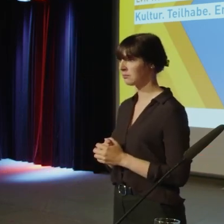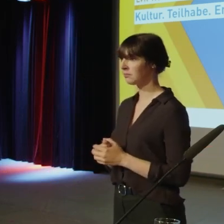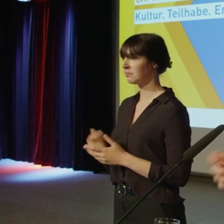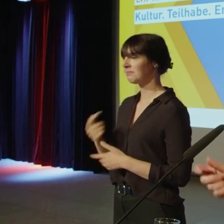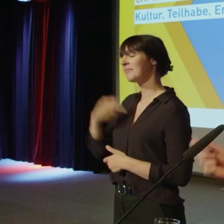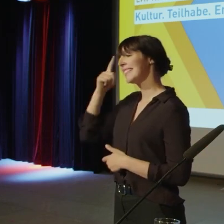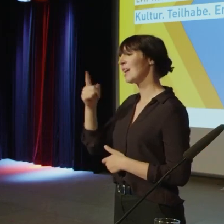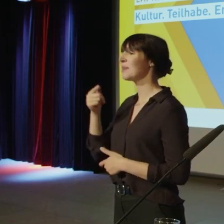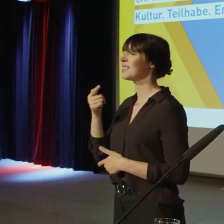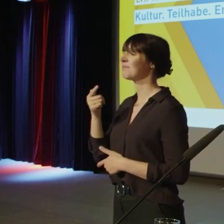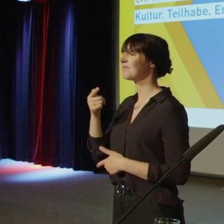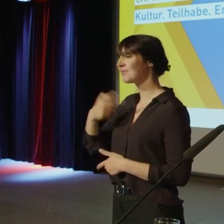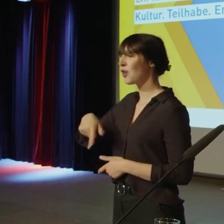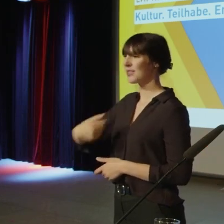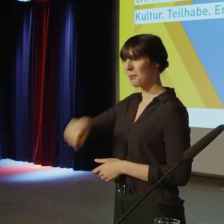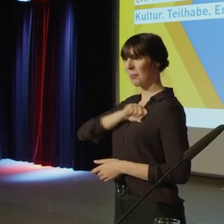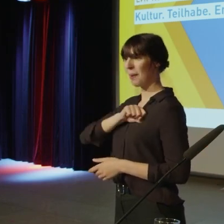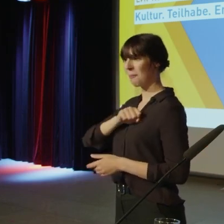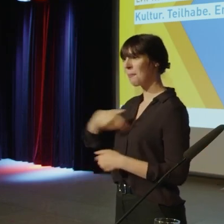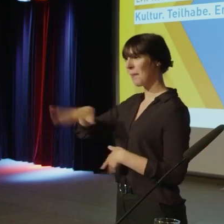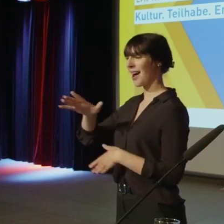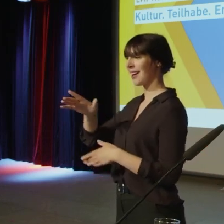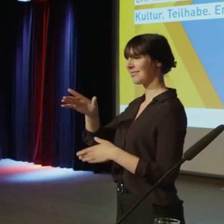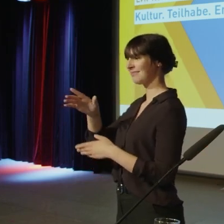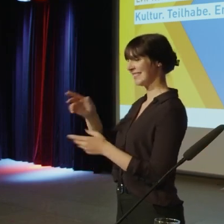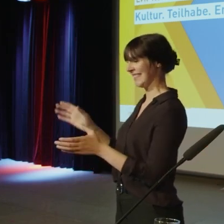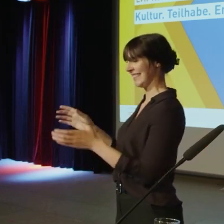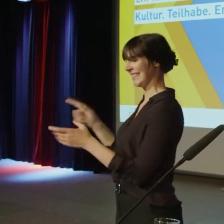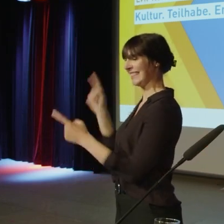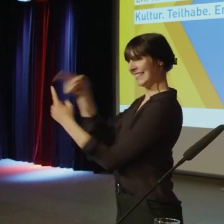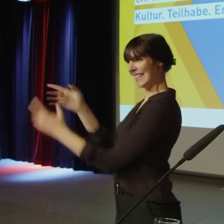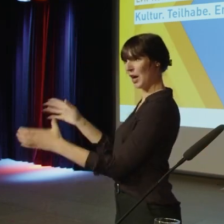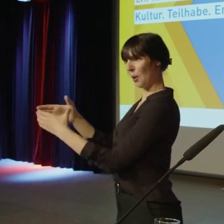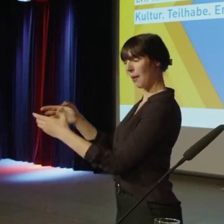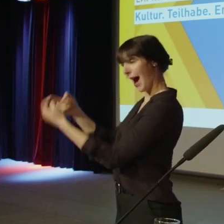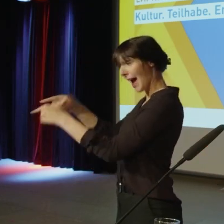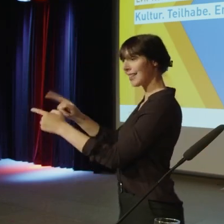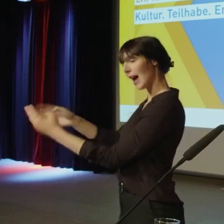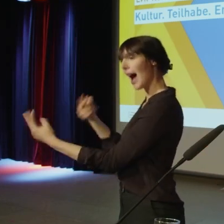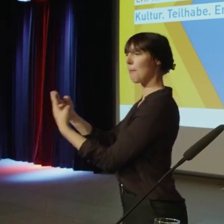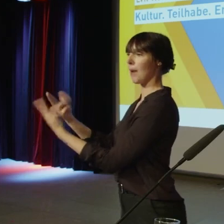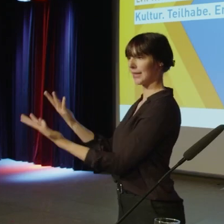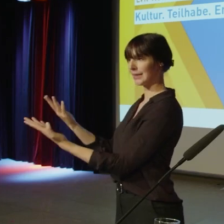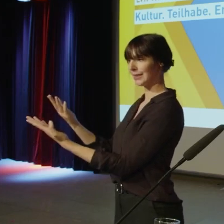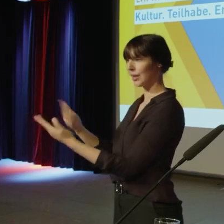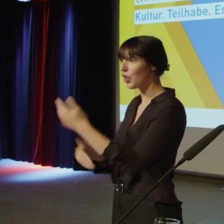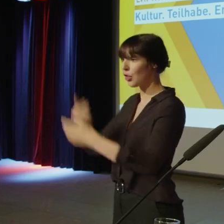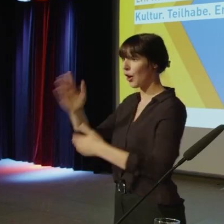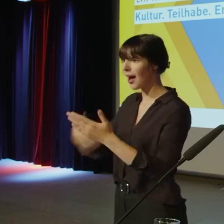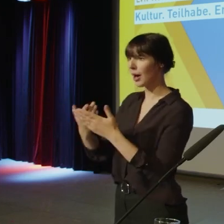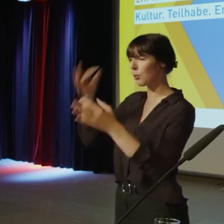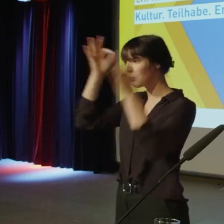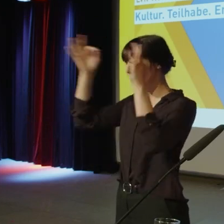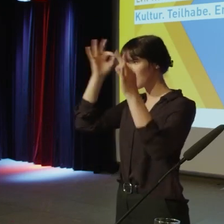tun wir uns einen Gefallen damit, wenn wir diese Gedanken etwas stärker zulassen. Ich glaube, dass es gar nicht so einen großen Widerspruch